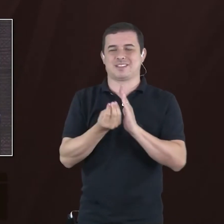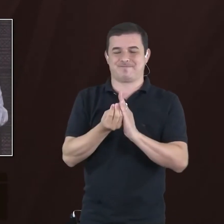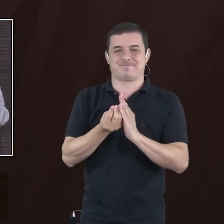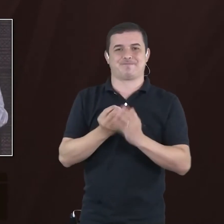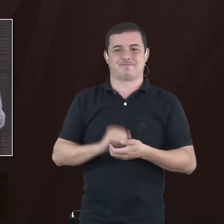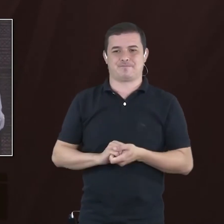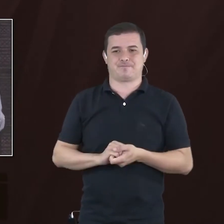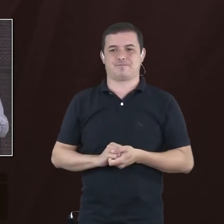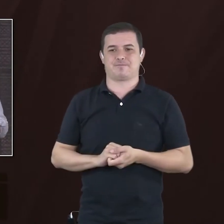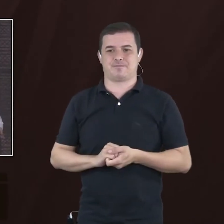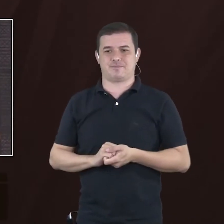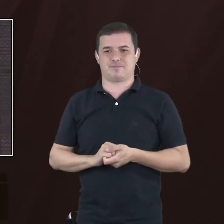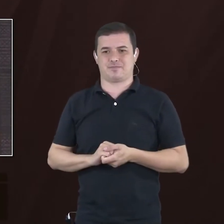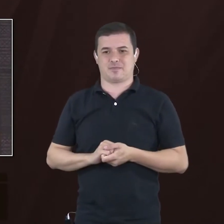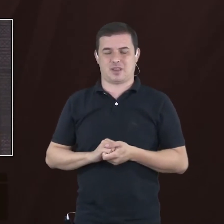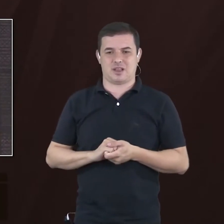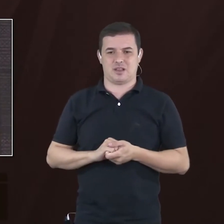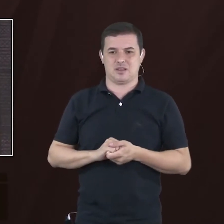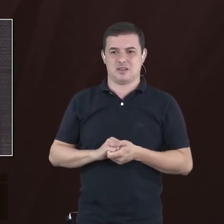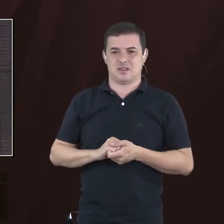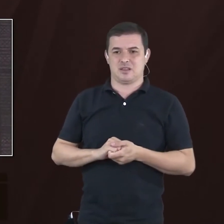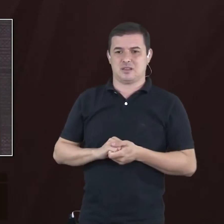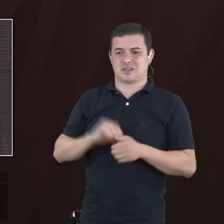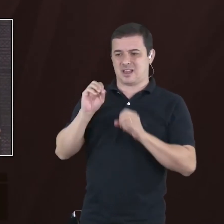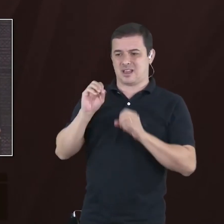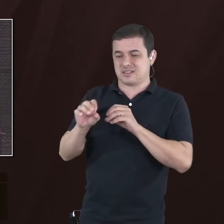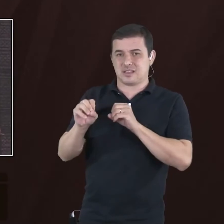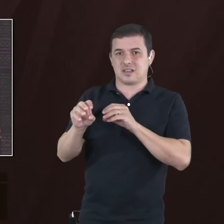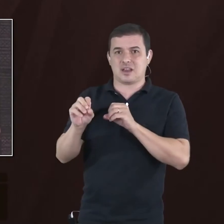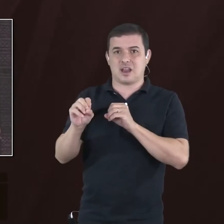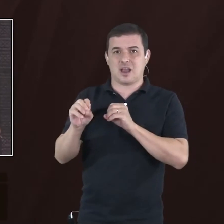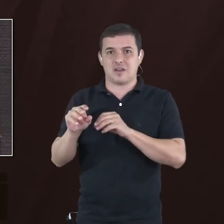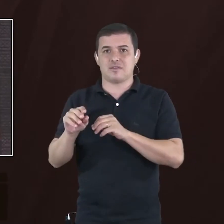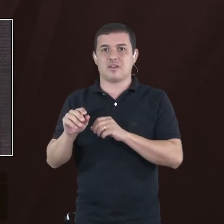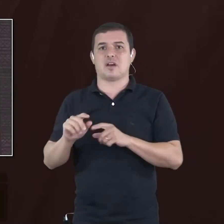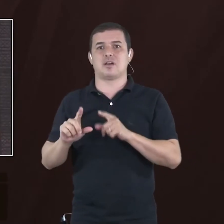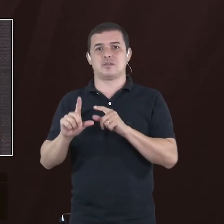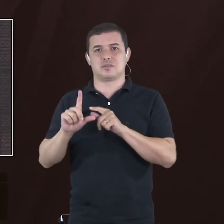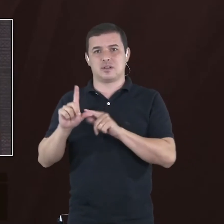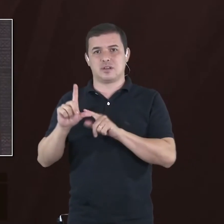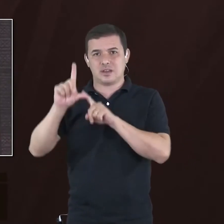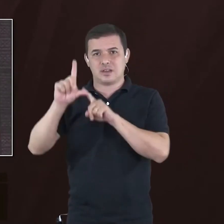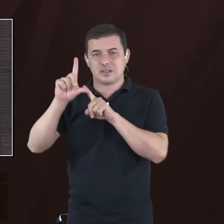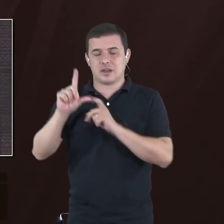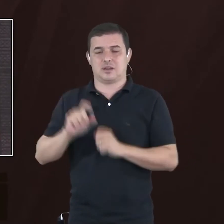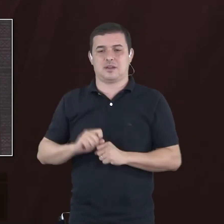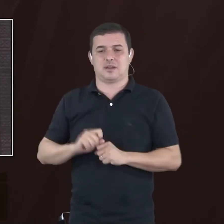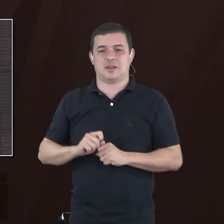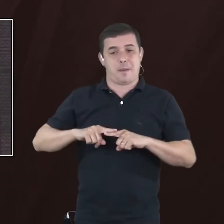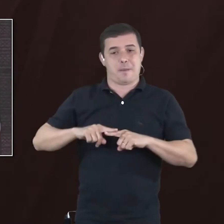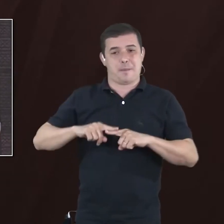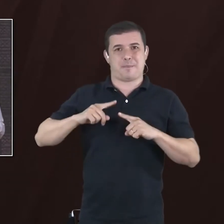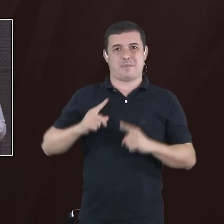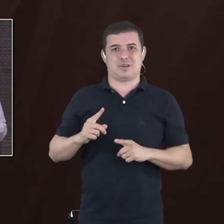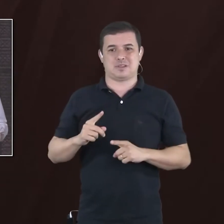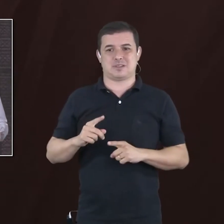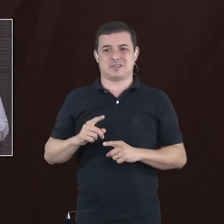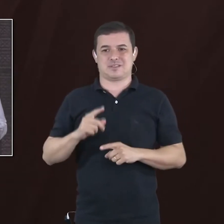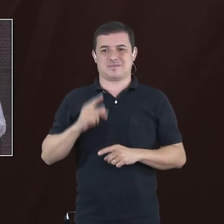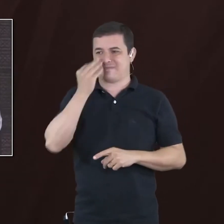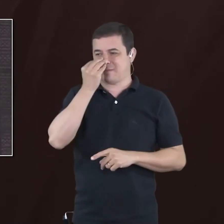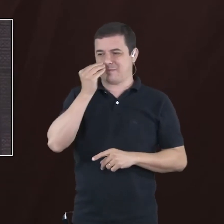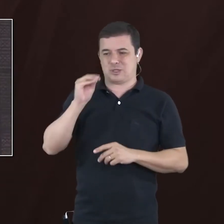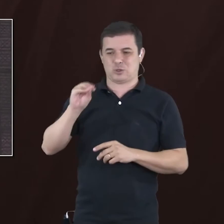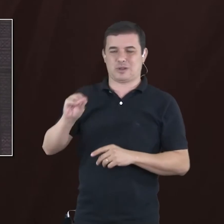centro de aperfeiçoamento dos líderes para a expansão do Evangelho. Mas todos da Ásia abandonaram a Paulo. Paulo